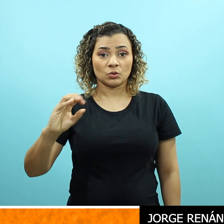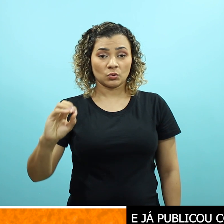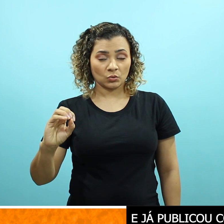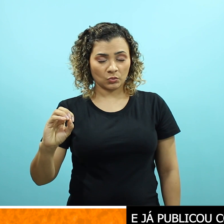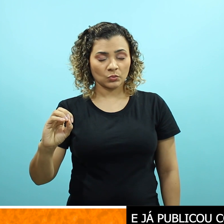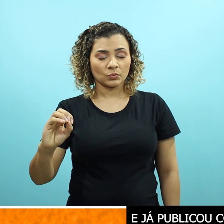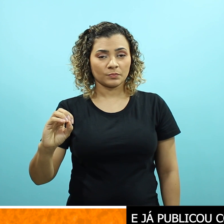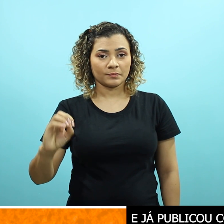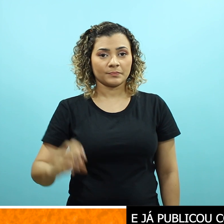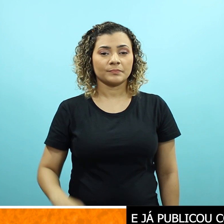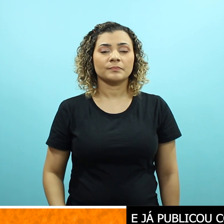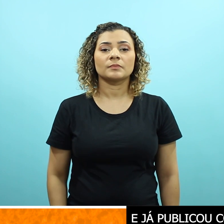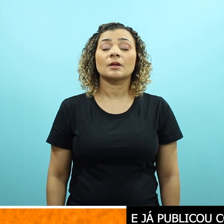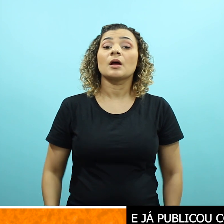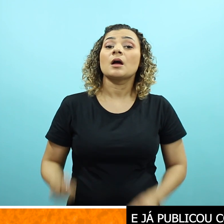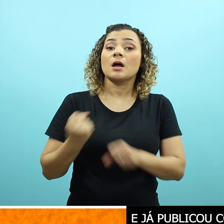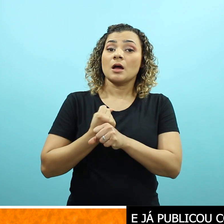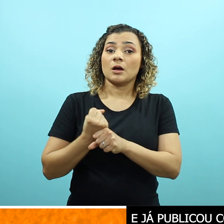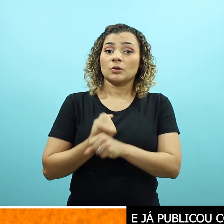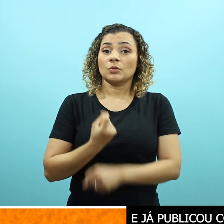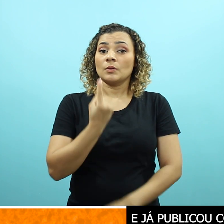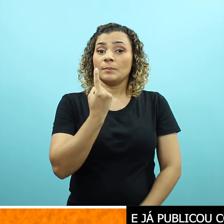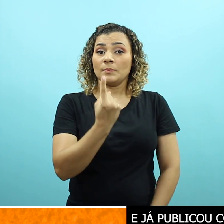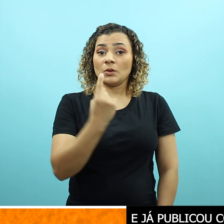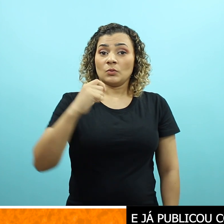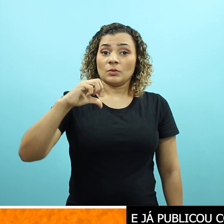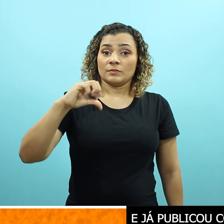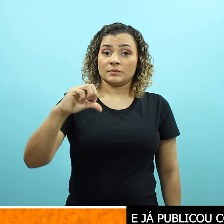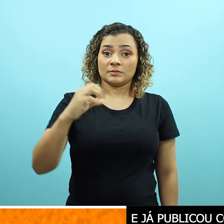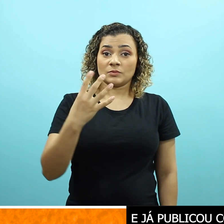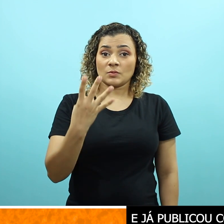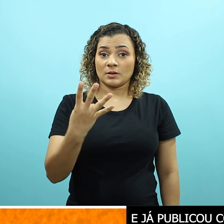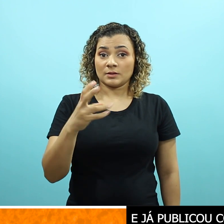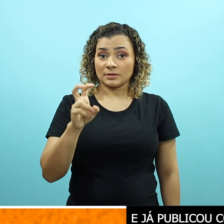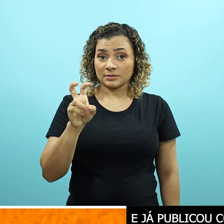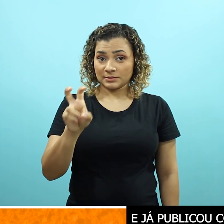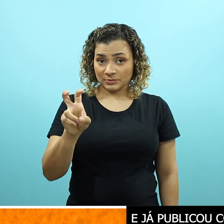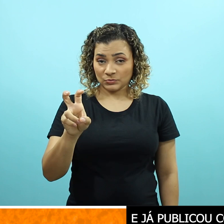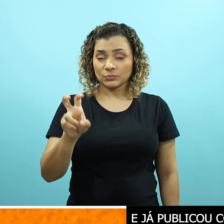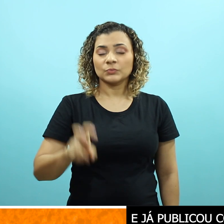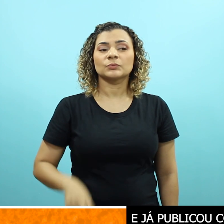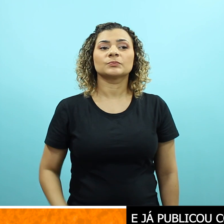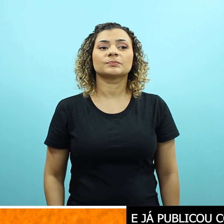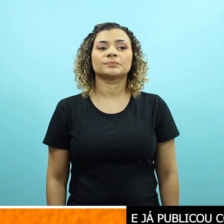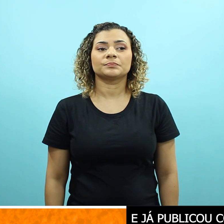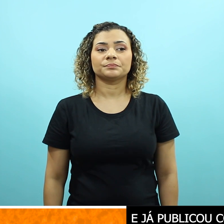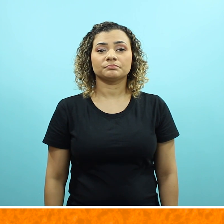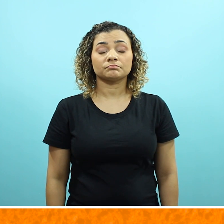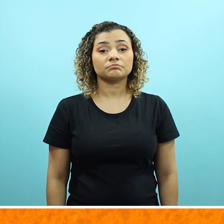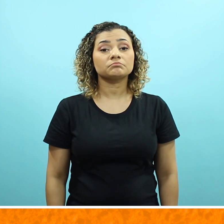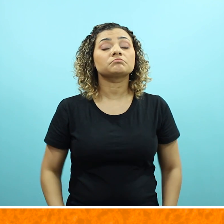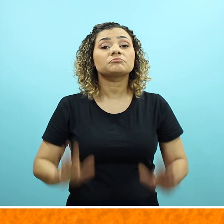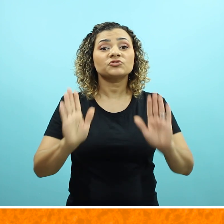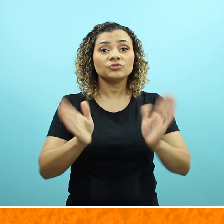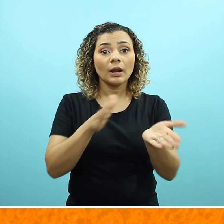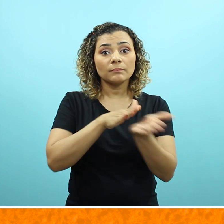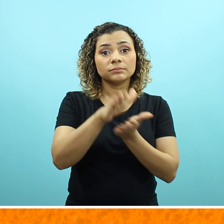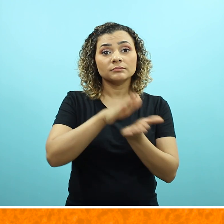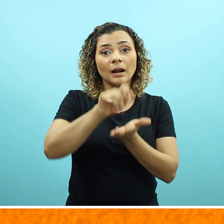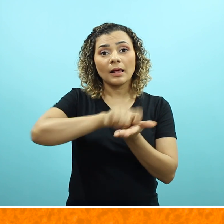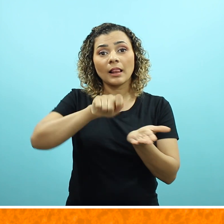1945 e já publicou contos, fábulas e obras de teatro infantil.